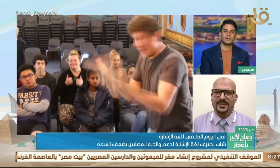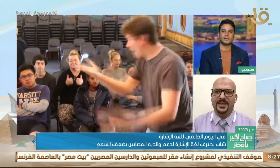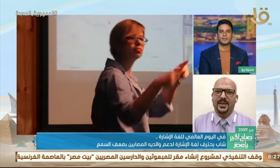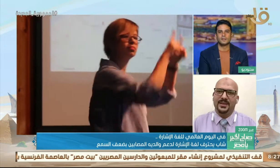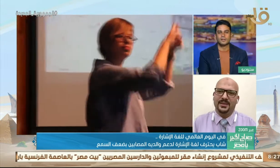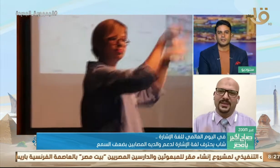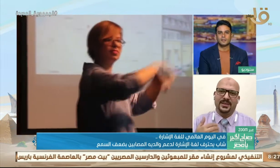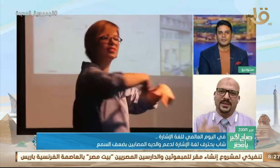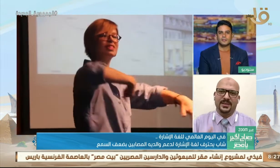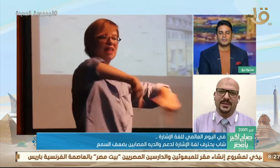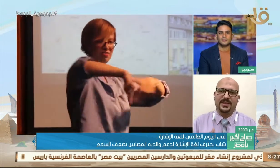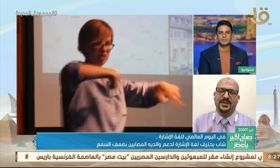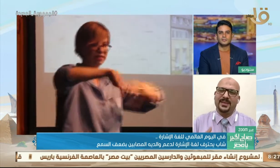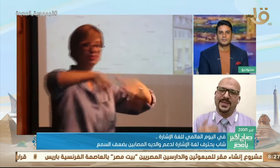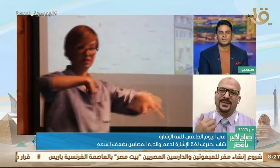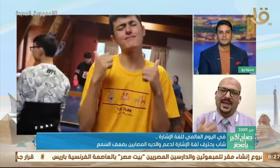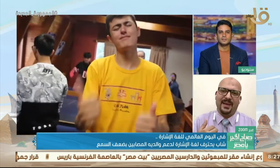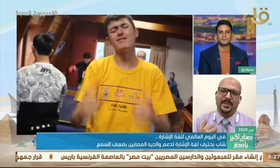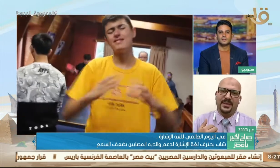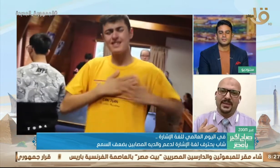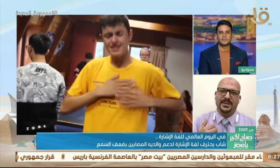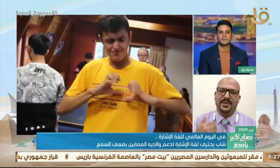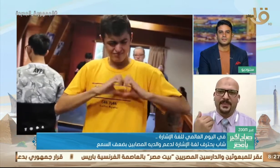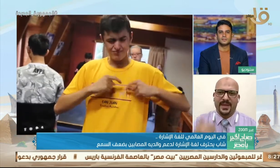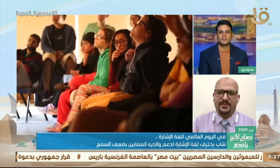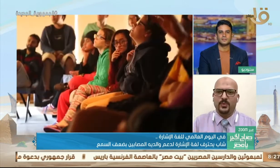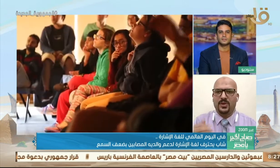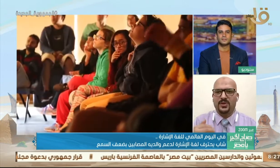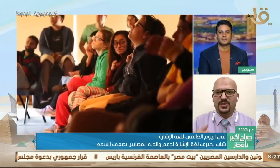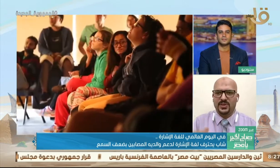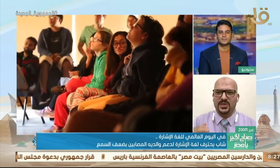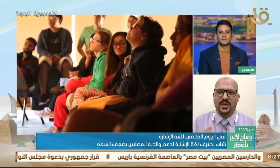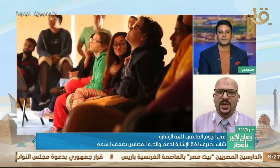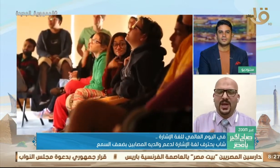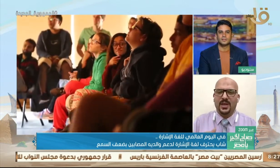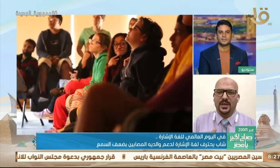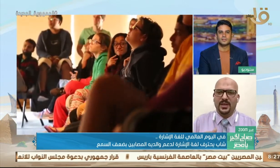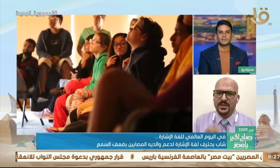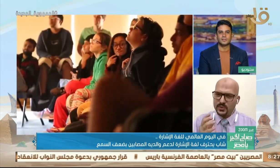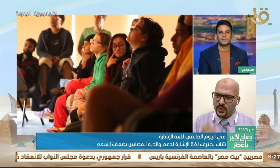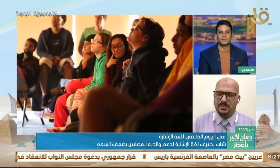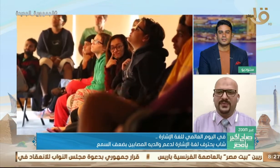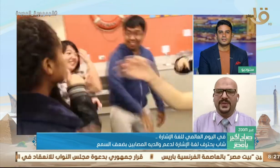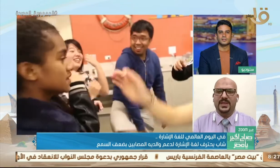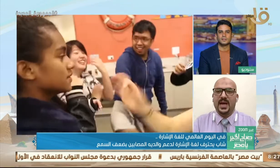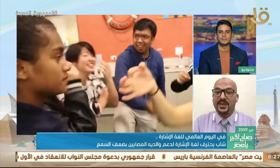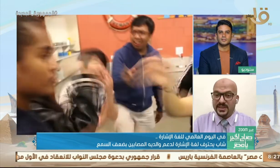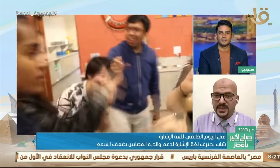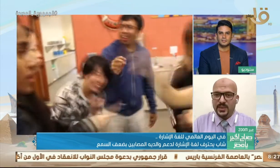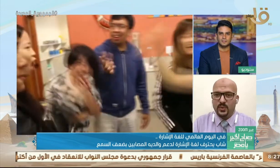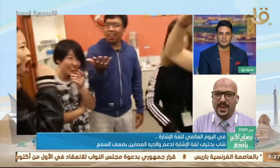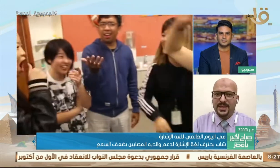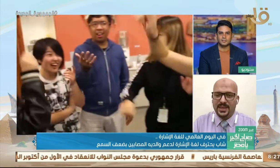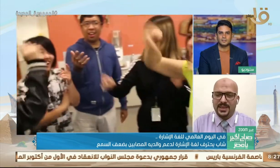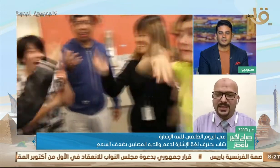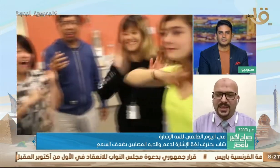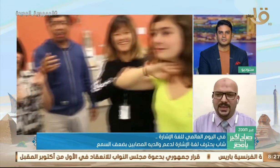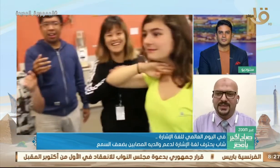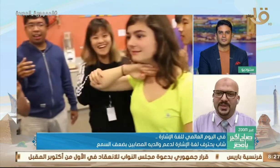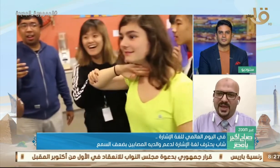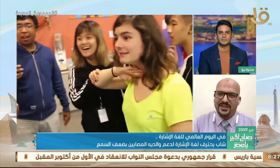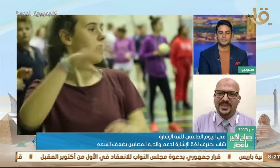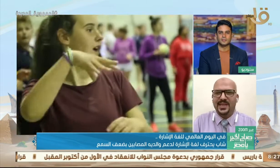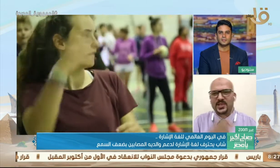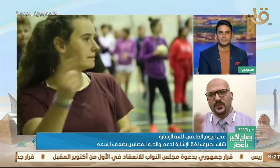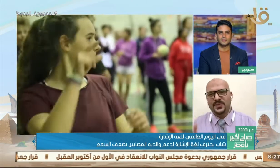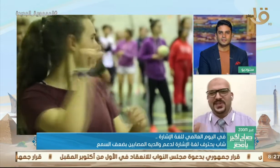تطور طبعا لان انا بدات اعمل تدريبات متخصصه للصم في الاي تي، وبعد كده